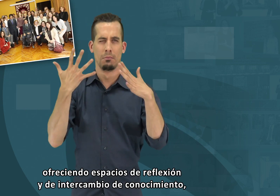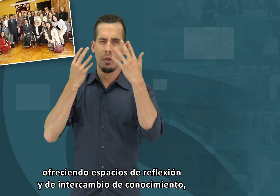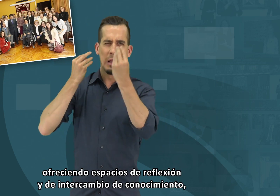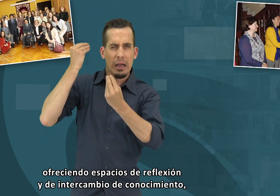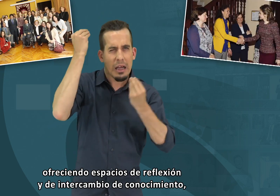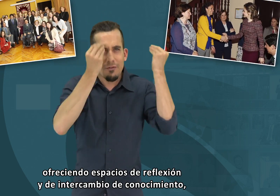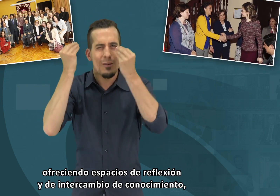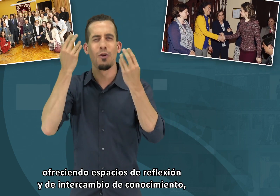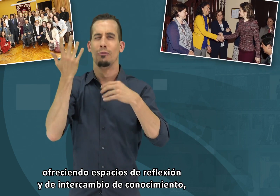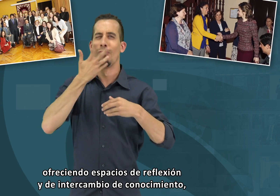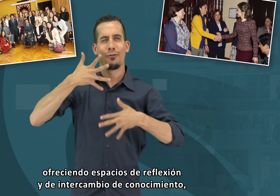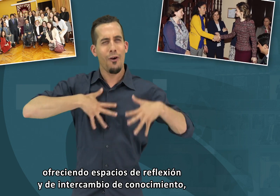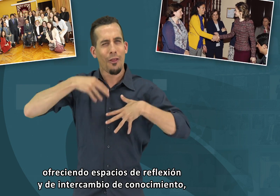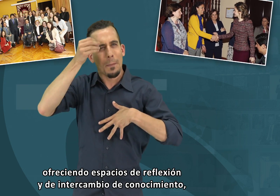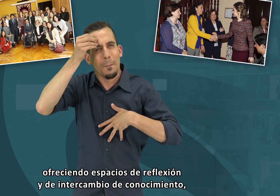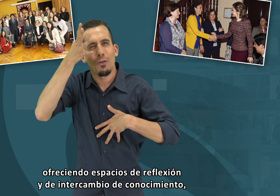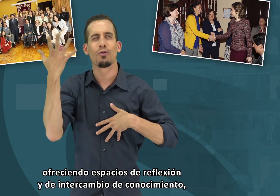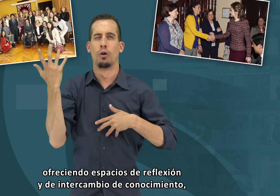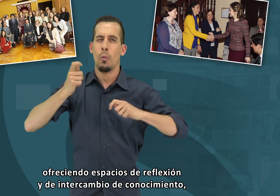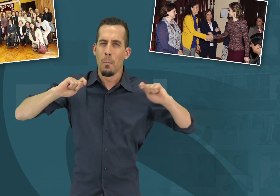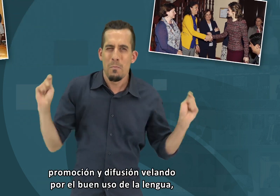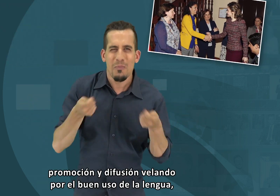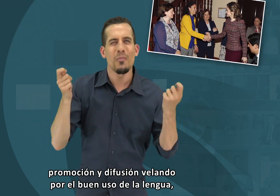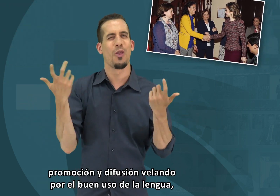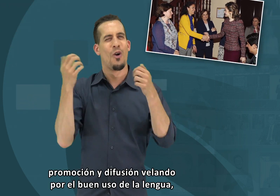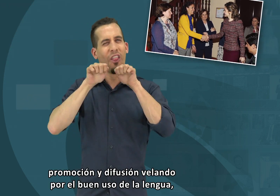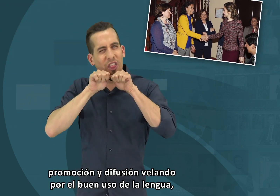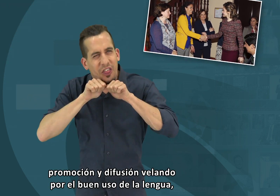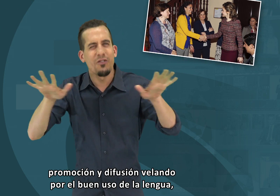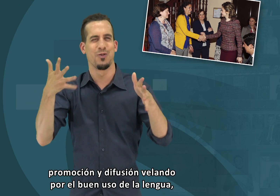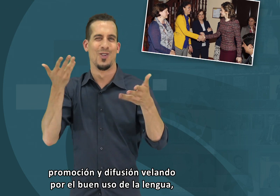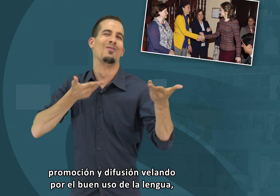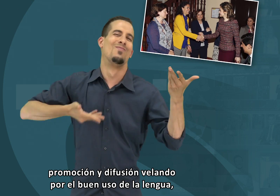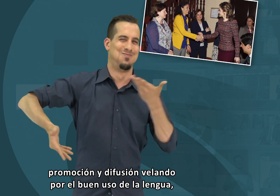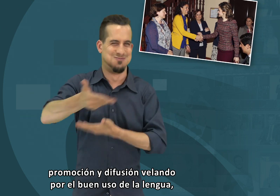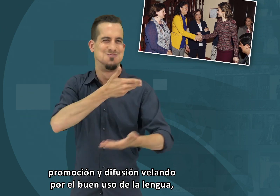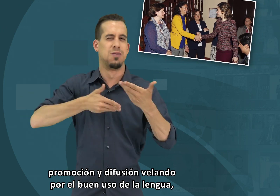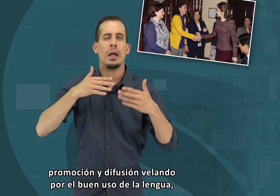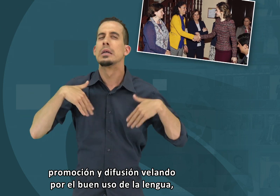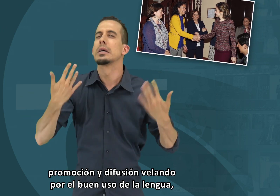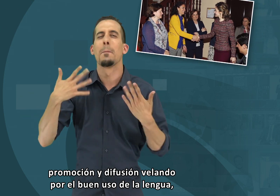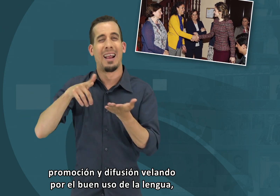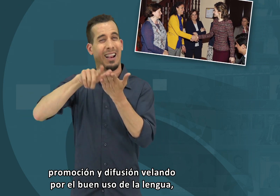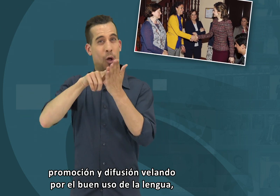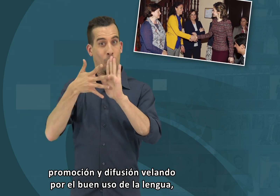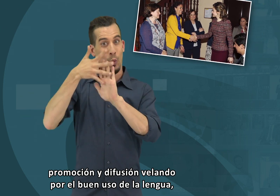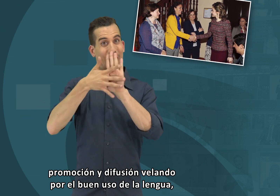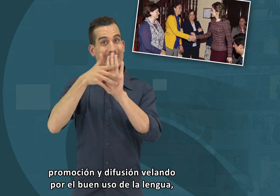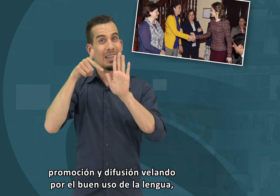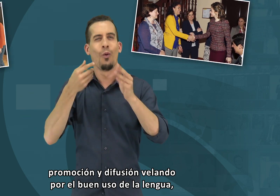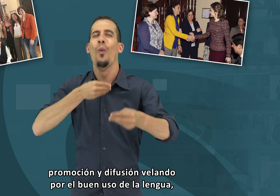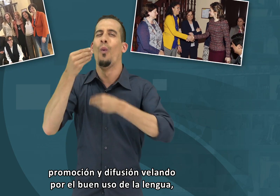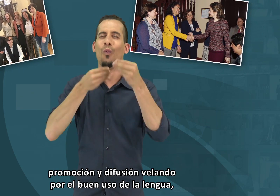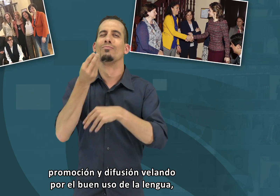ofreciendo espacios de reflexión y de intercambio de conocimiento, promoción y difusión, velando por el